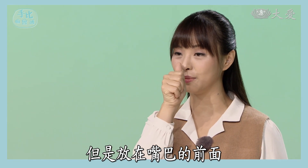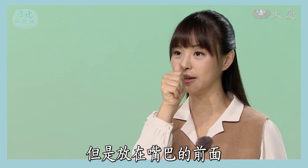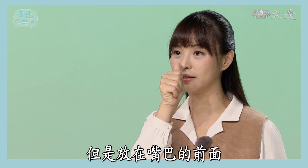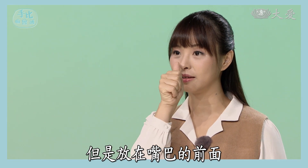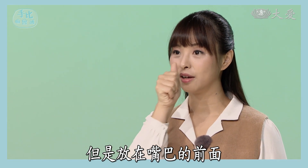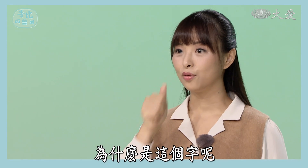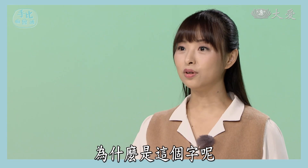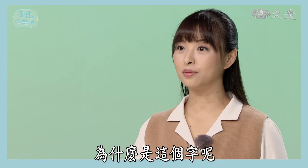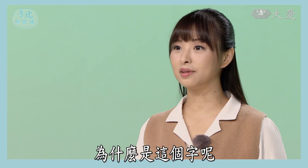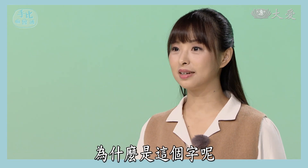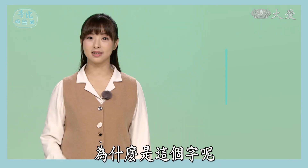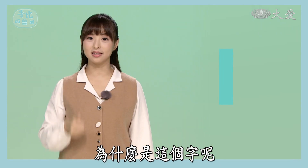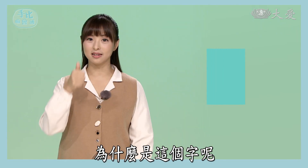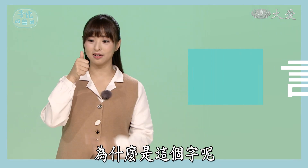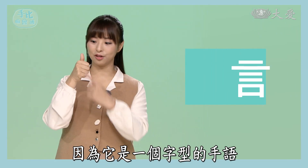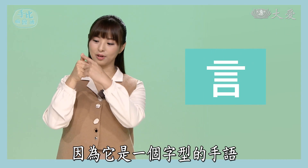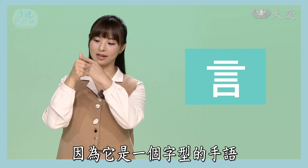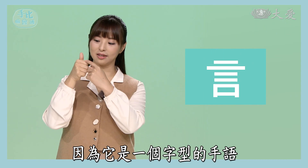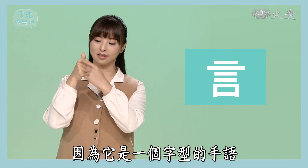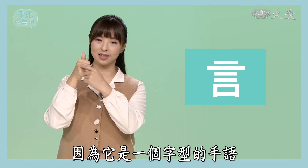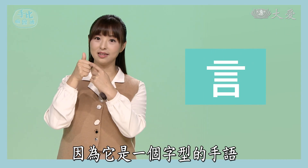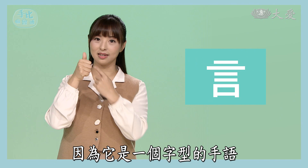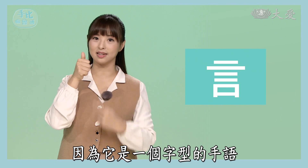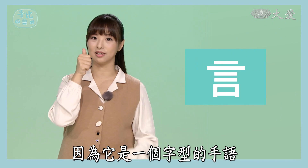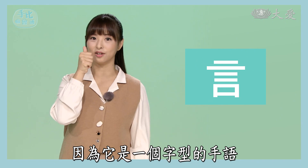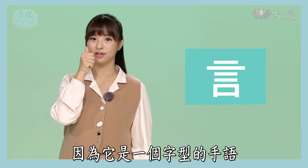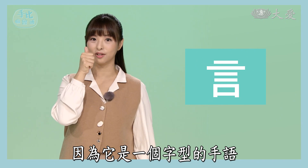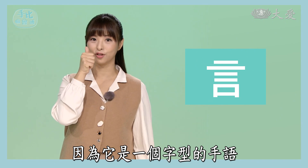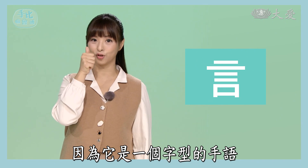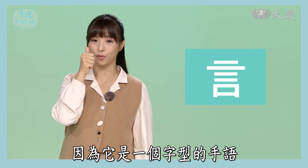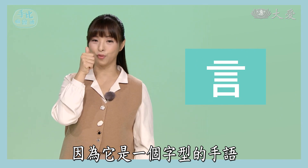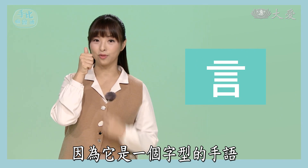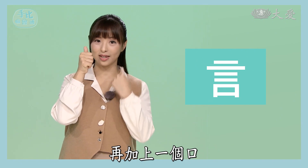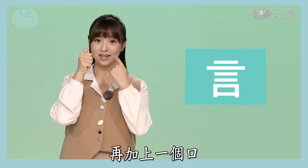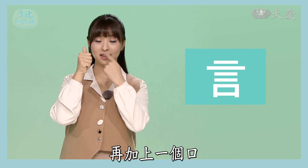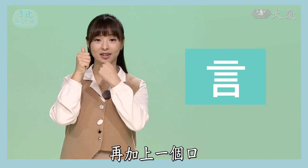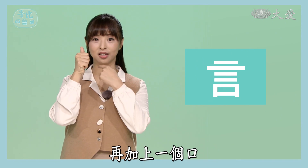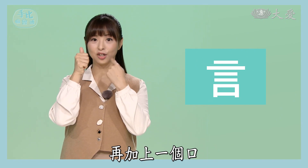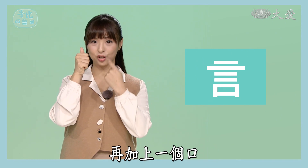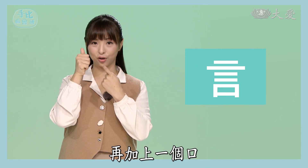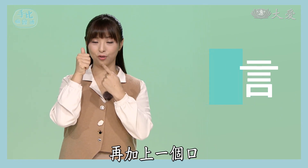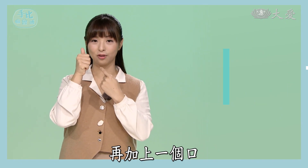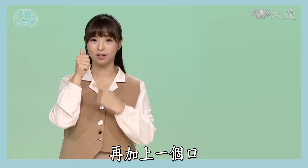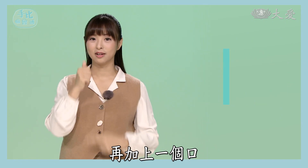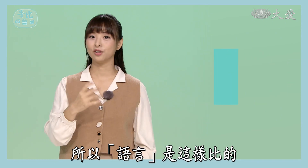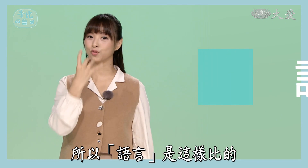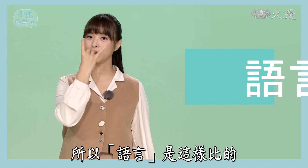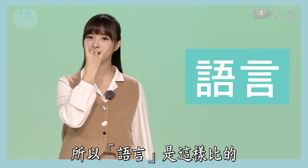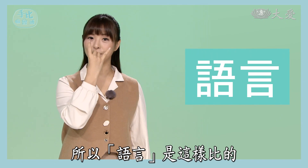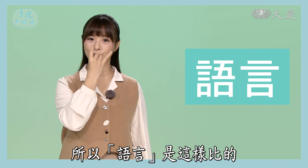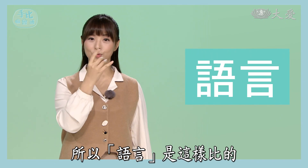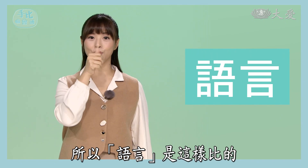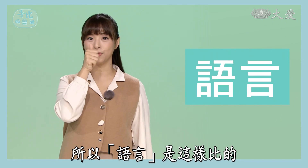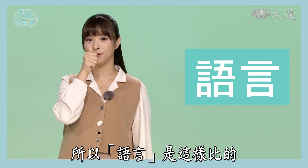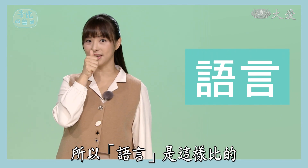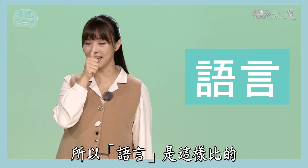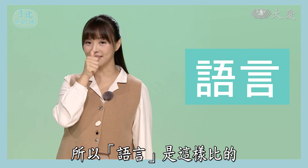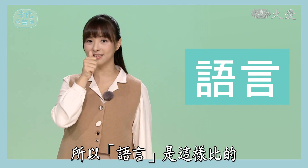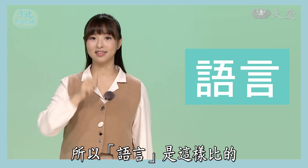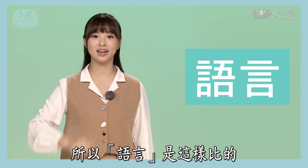面。为什么是这个字呢？因为它是一个字形的手语，再加上了一个口，所以语言是这样